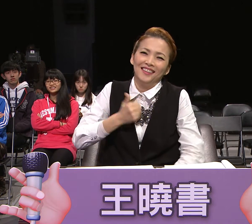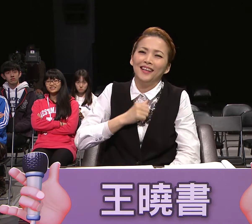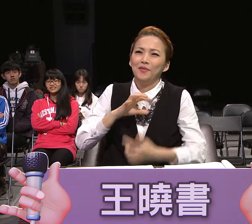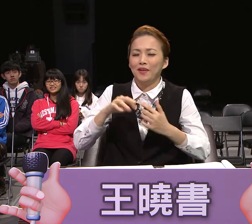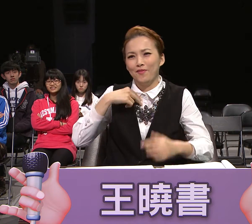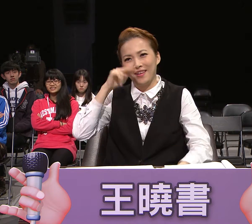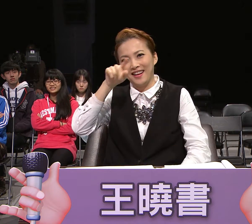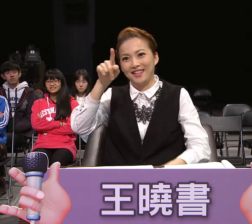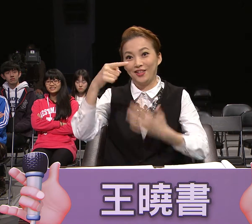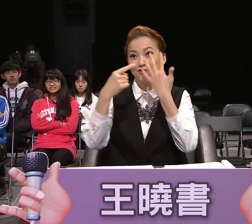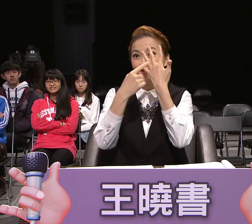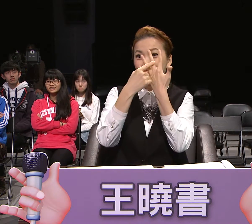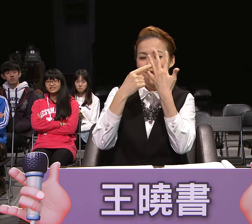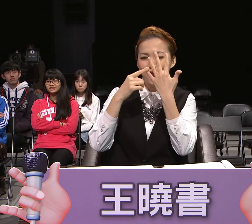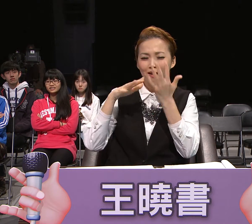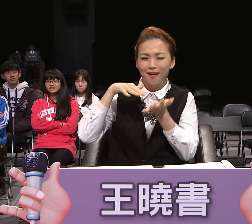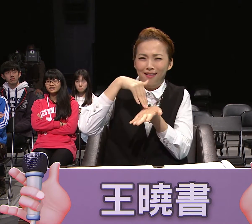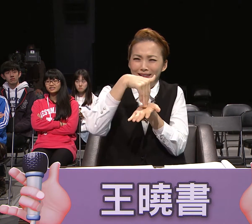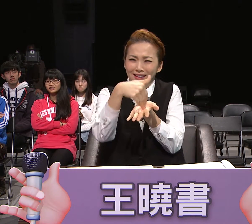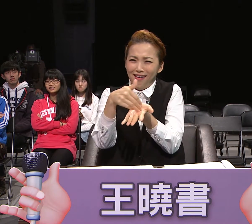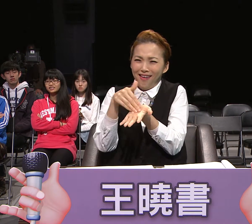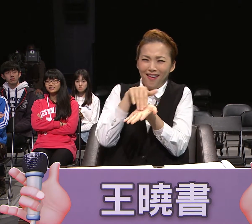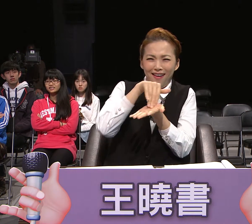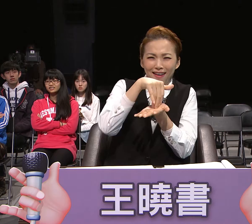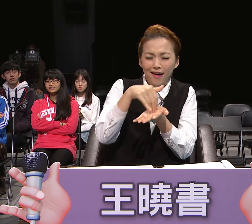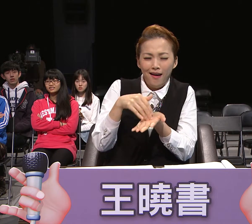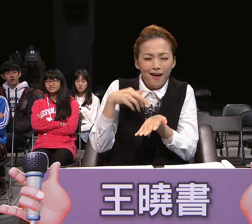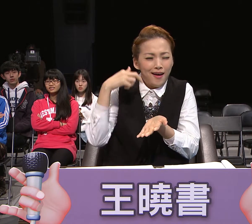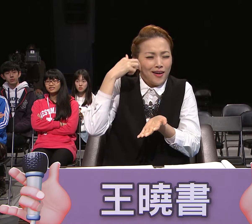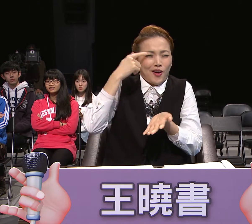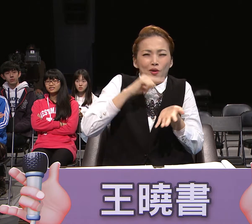心都纠结在一起。因为我觉得你的手很软，